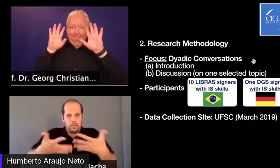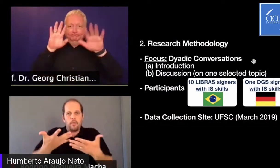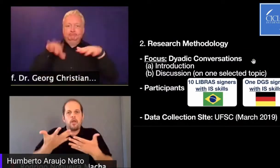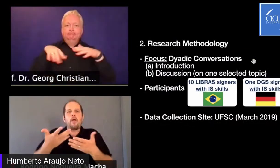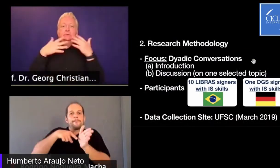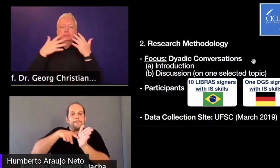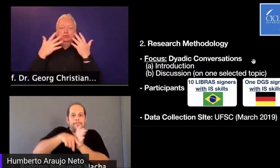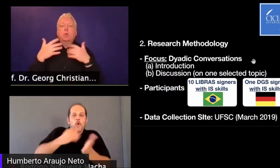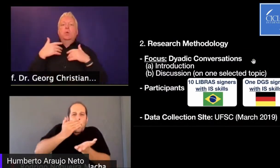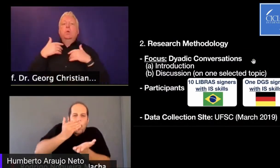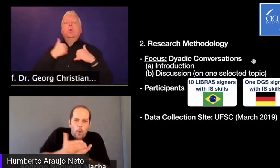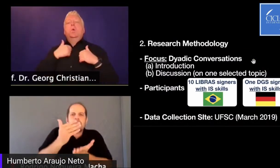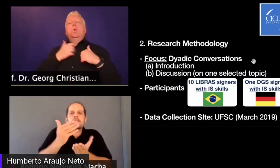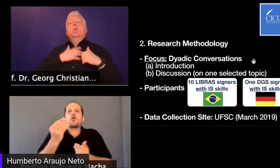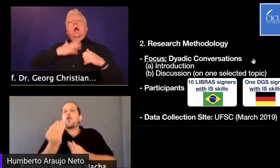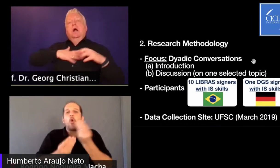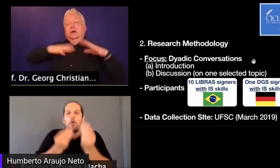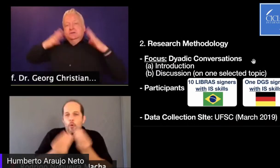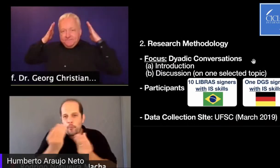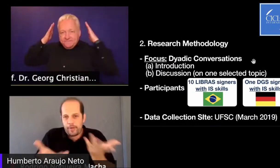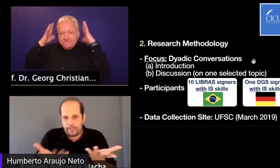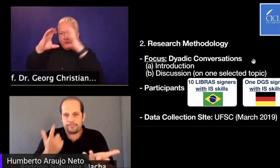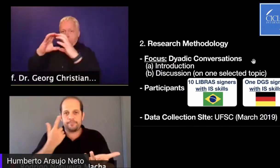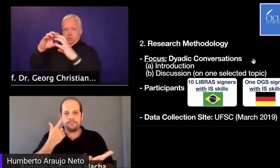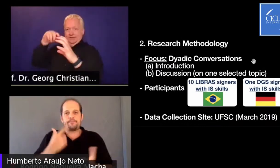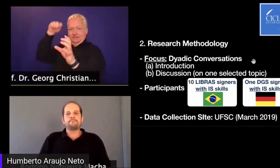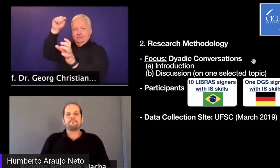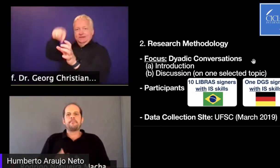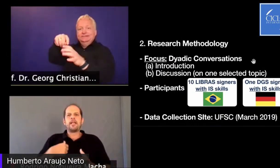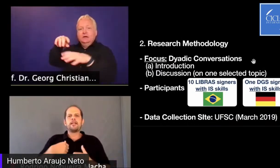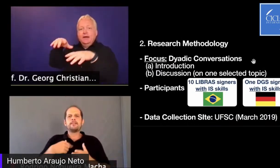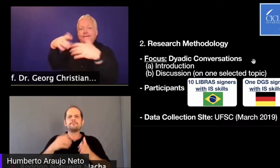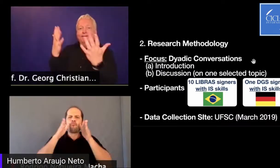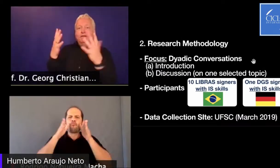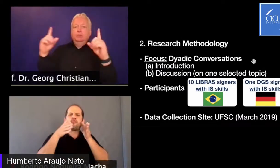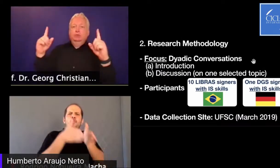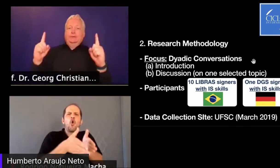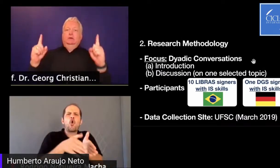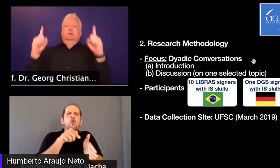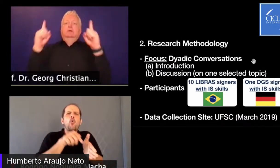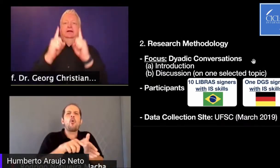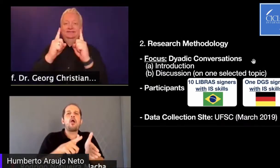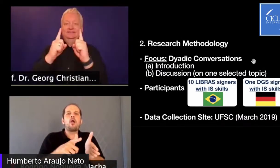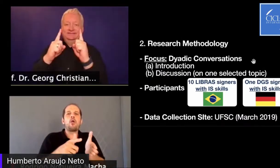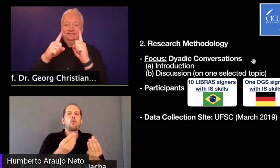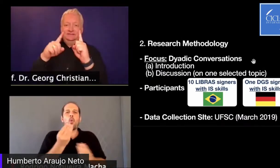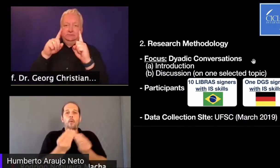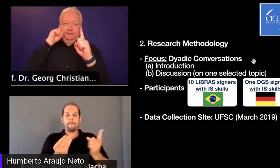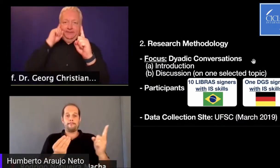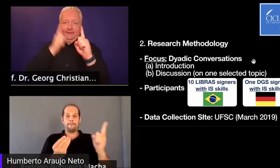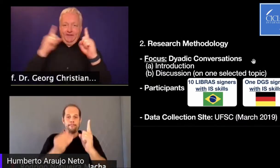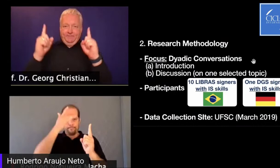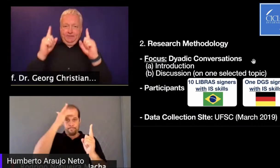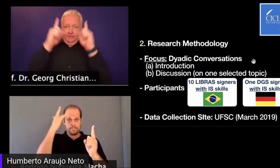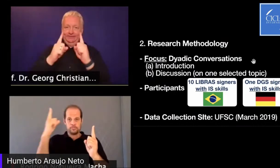Então, agora, partindo um pouco mais para as questões metodológicas, o que que a gente observa